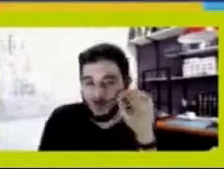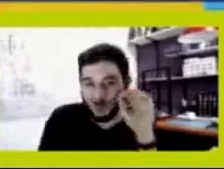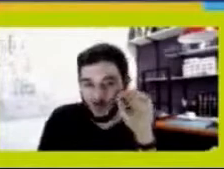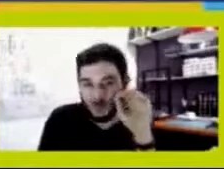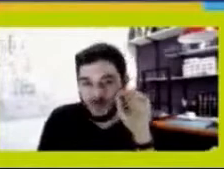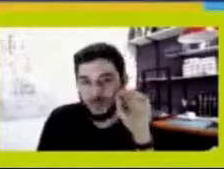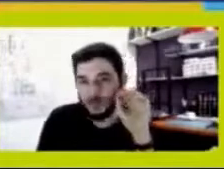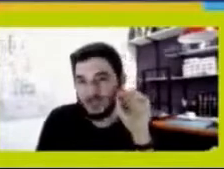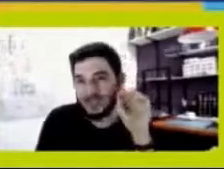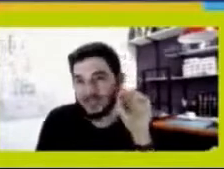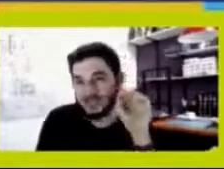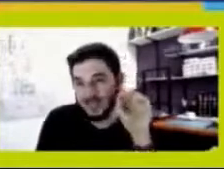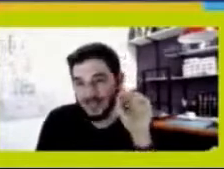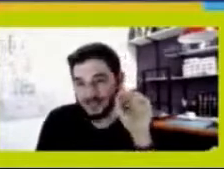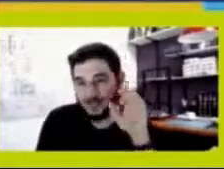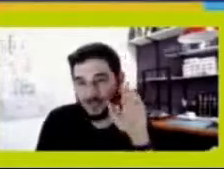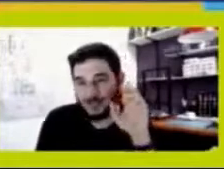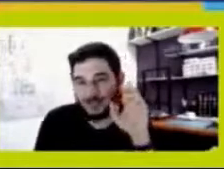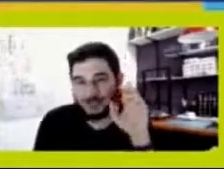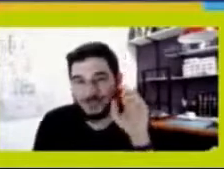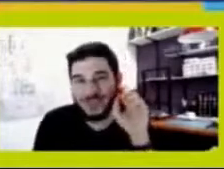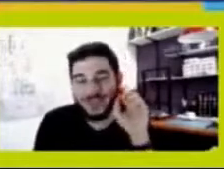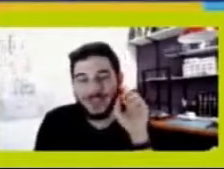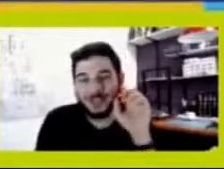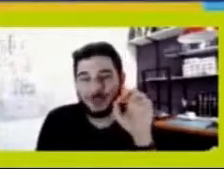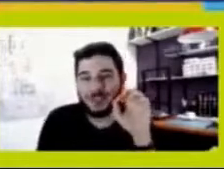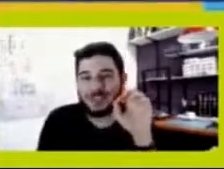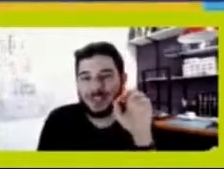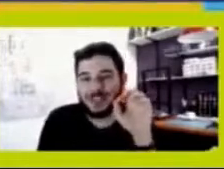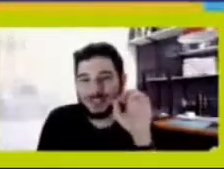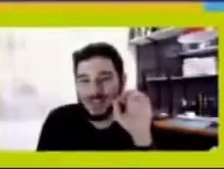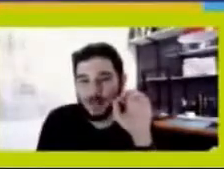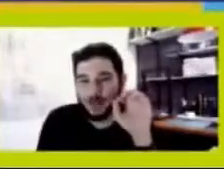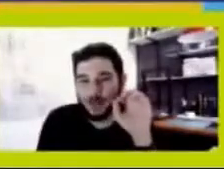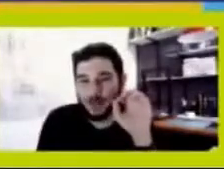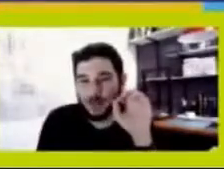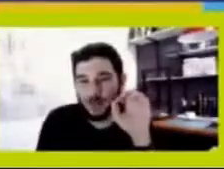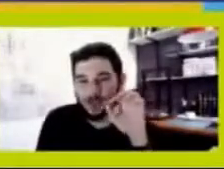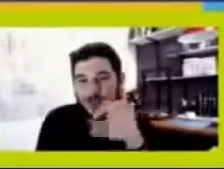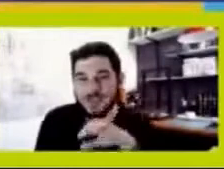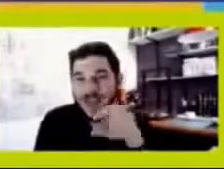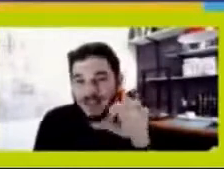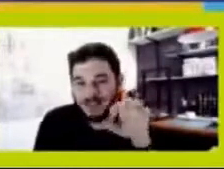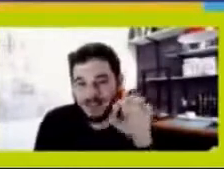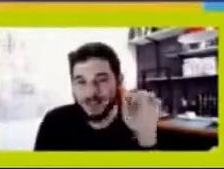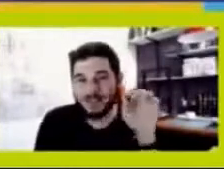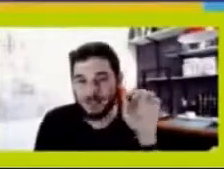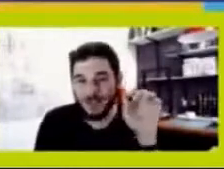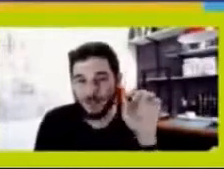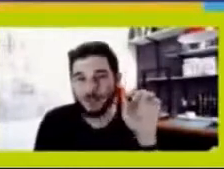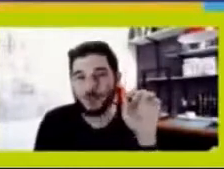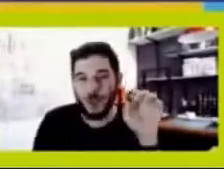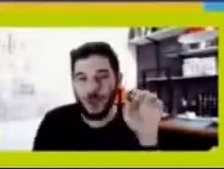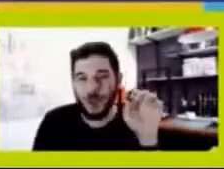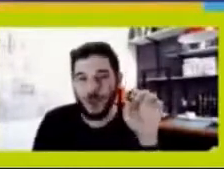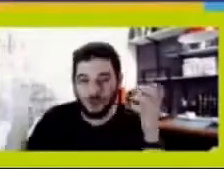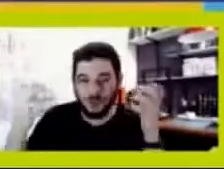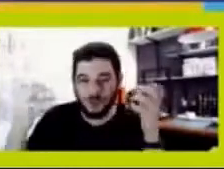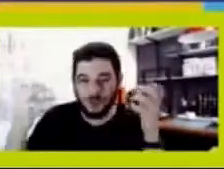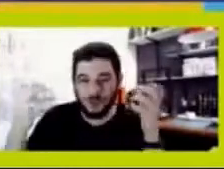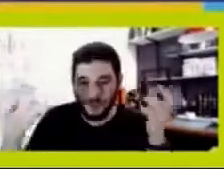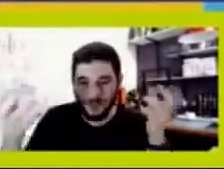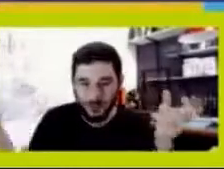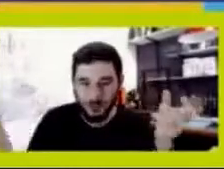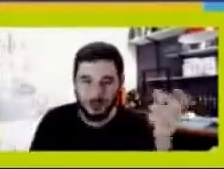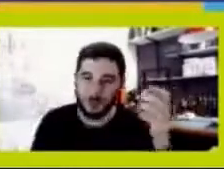Então, vamos supor que se você analisar, tá já no finalzinho, se você analisar quais são as áreas de inteligência artificial no